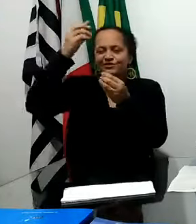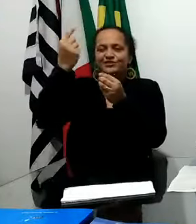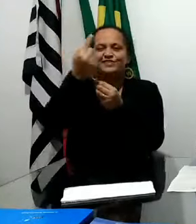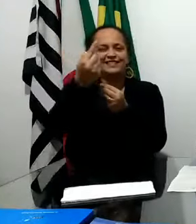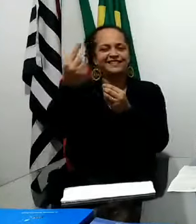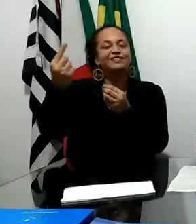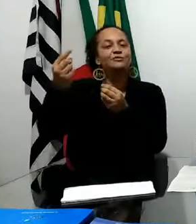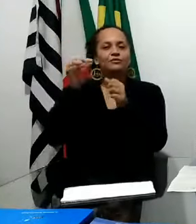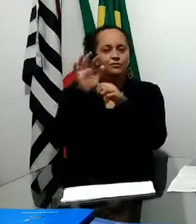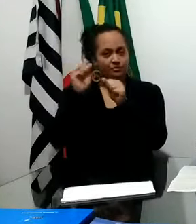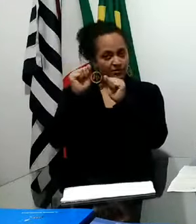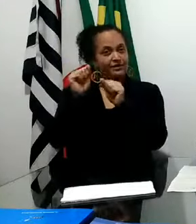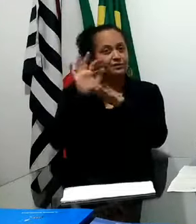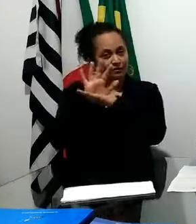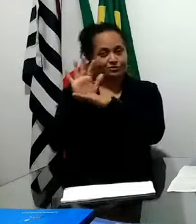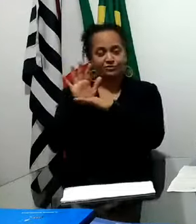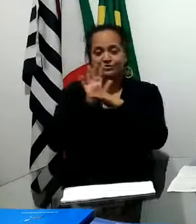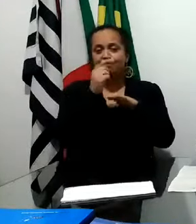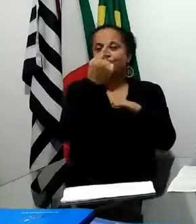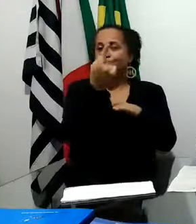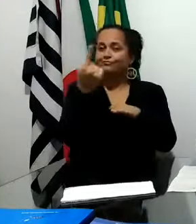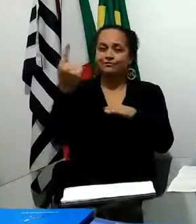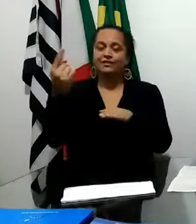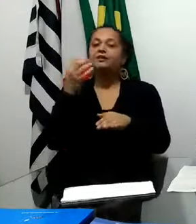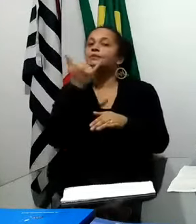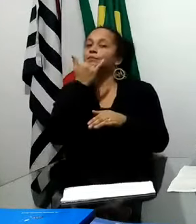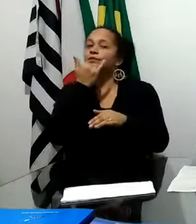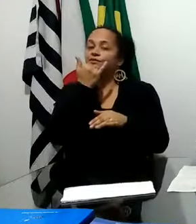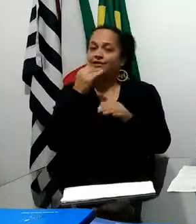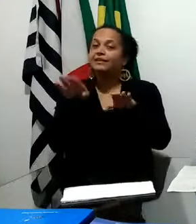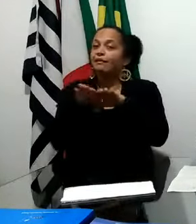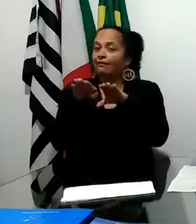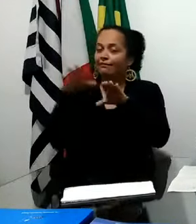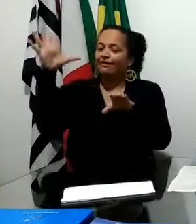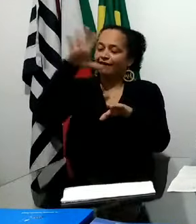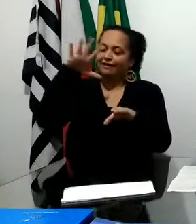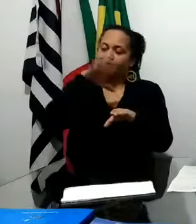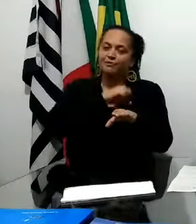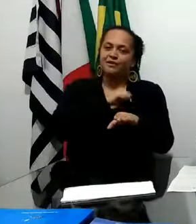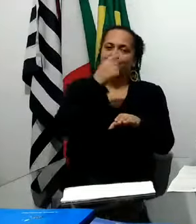Vamos ajudar uns aos outros, vamos perdoar uns aos outros, vamos nos amar, porque esse é o